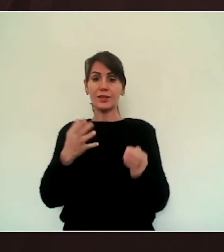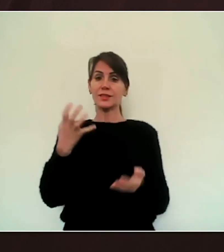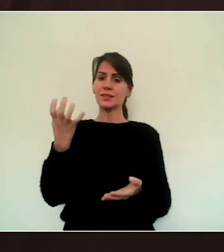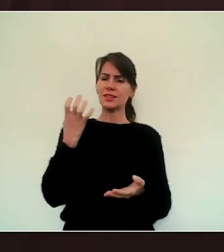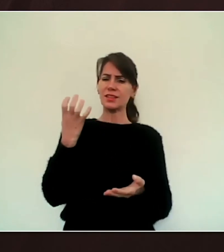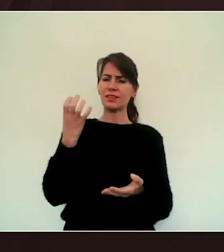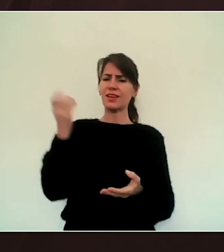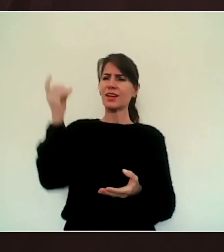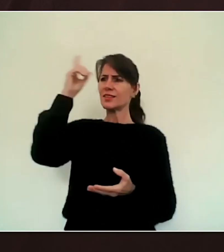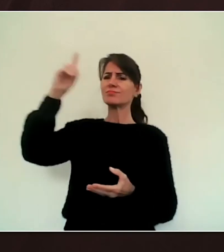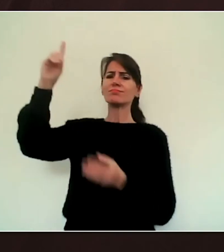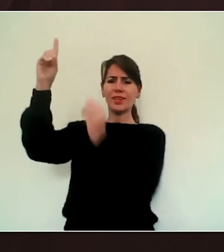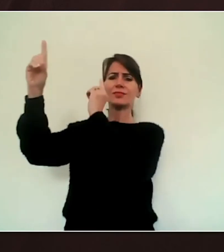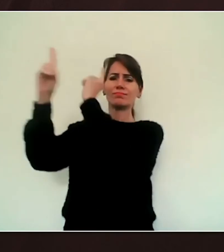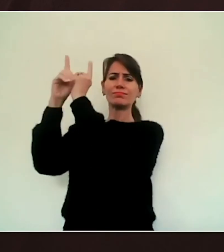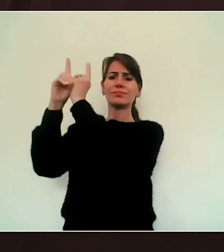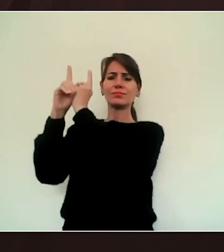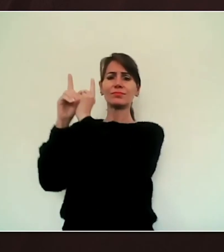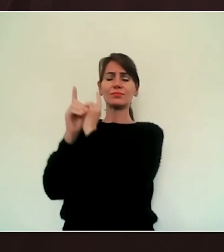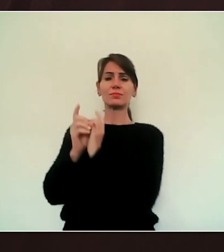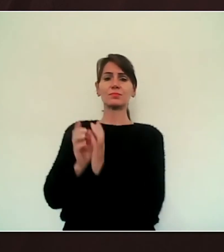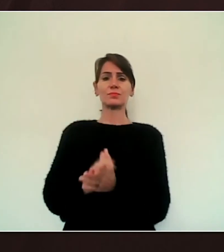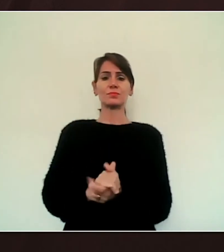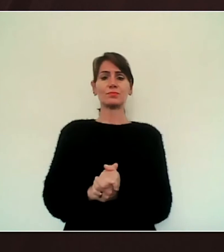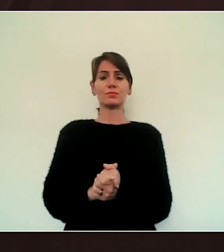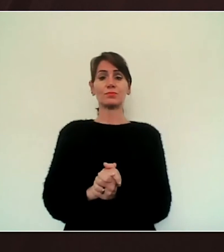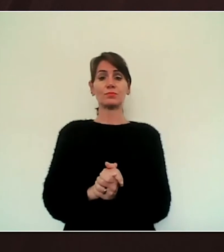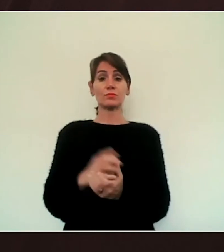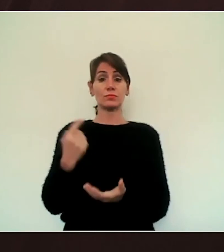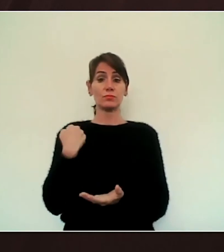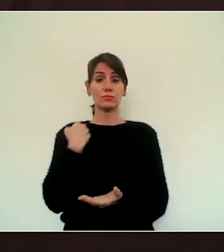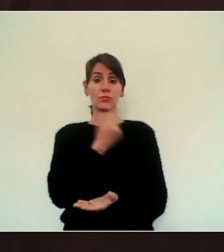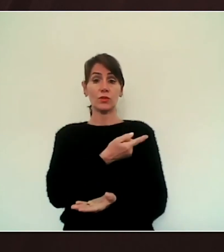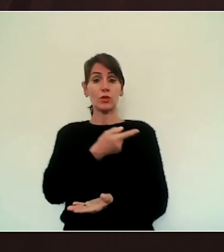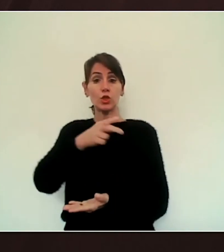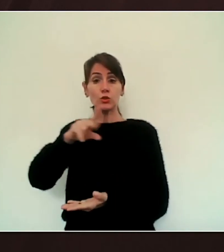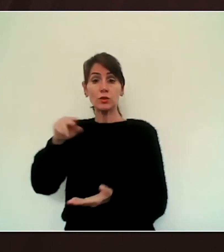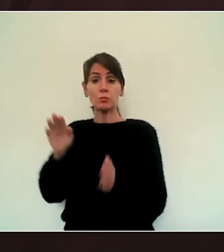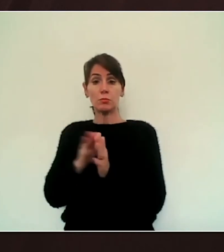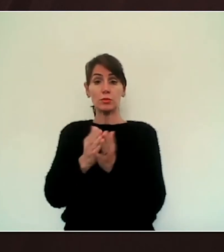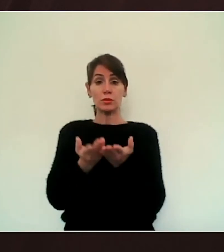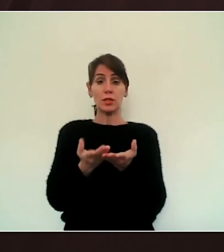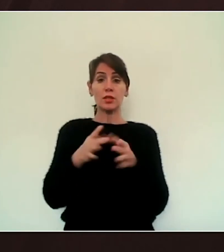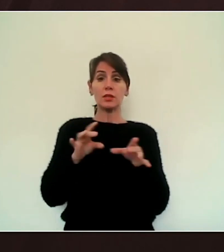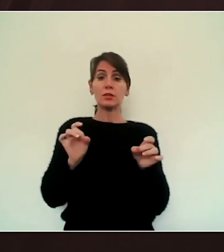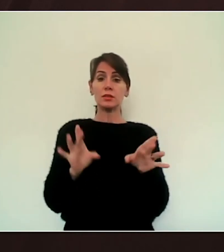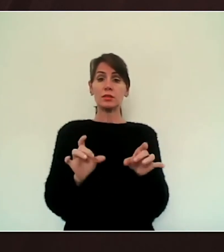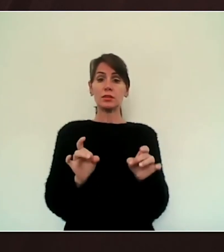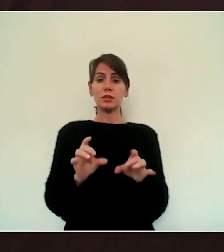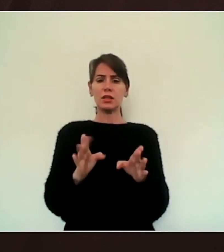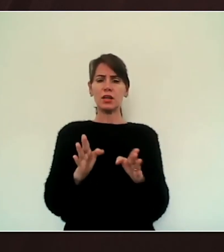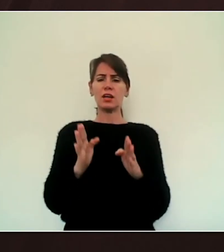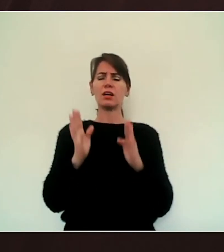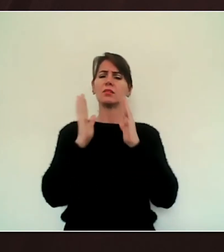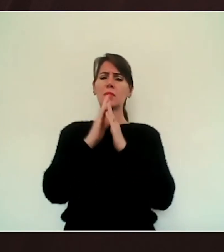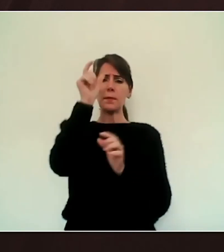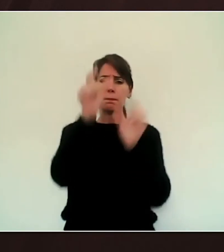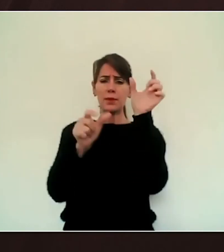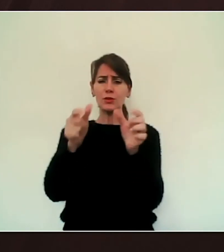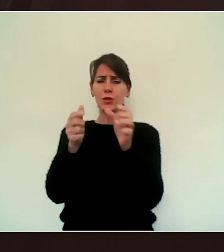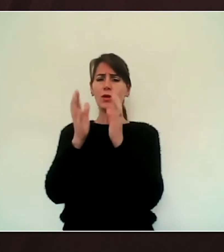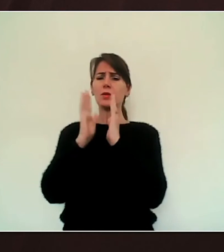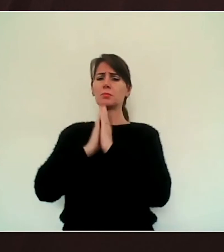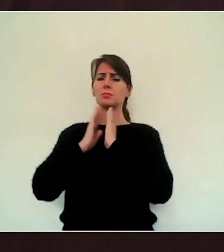encontrando nossos comportores, nossos irmãos, orando com elas em todo lugar. Tem pessoas que falam: eu estava no